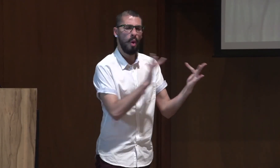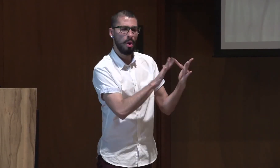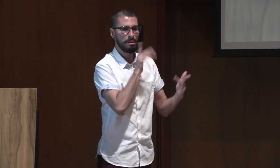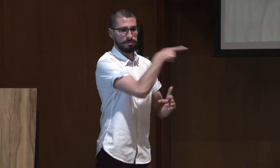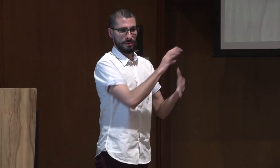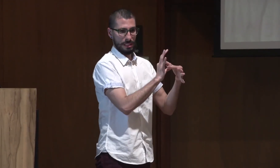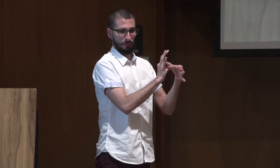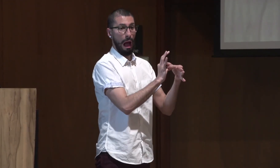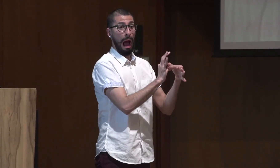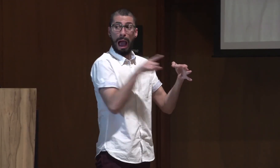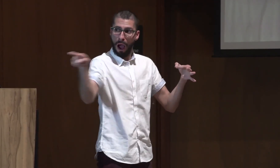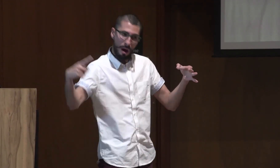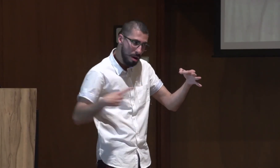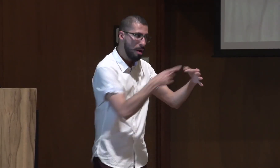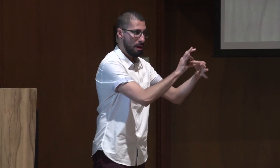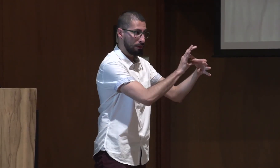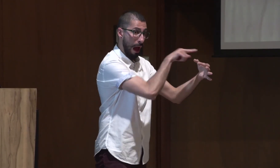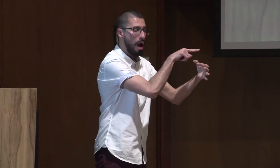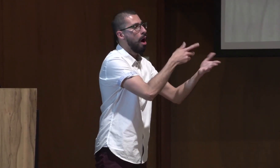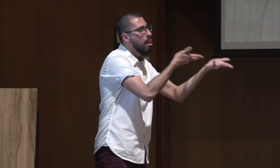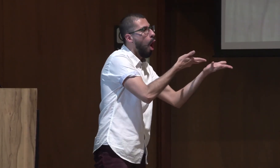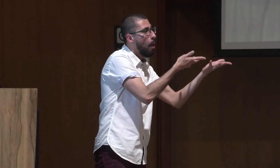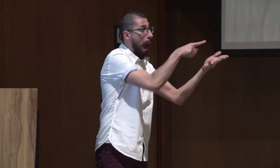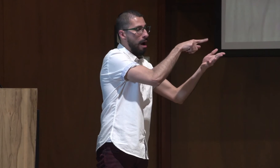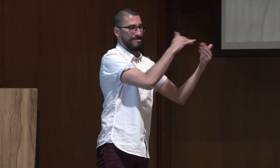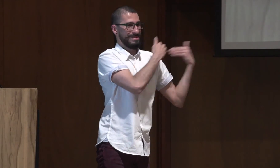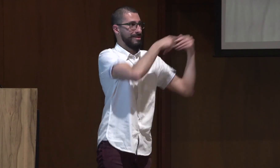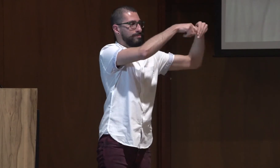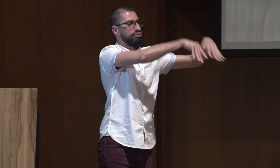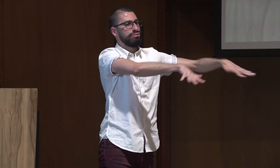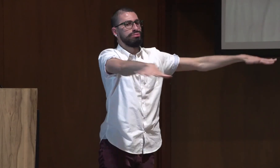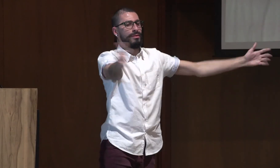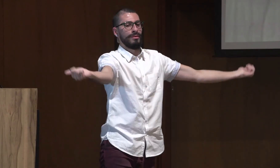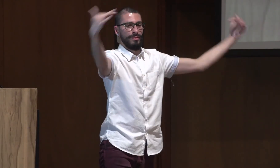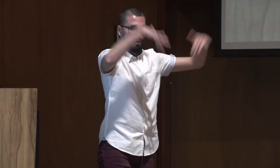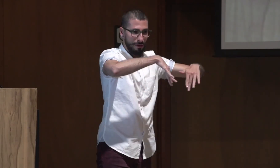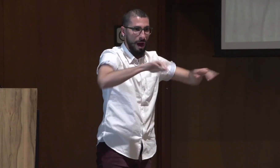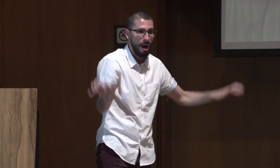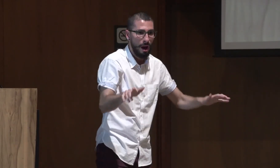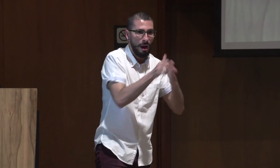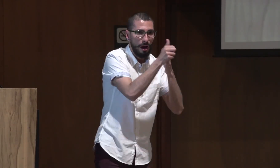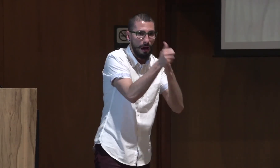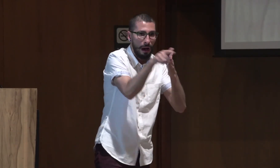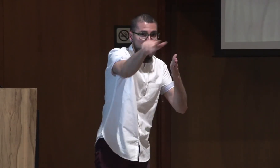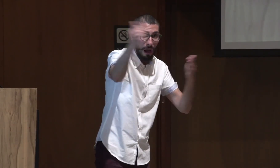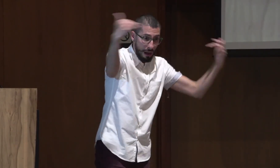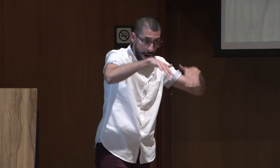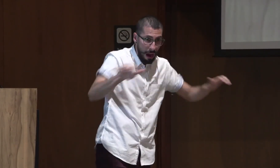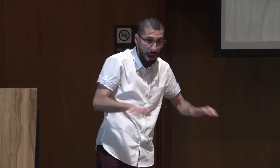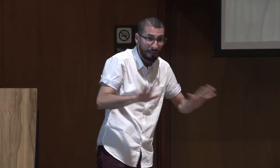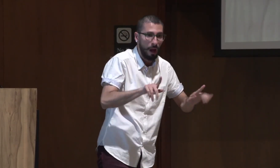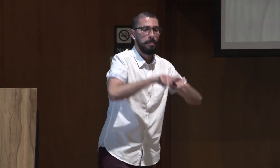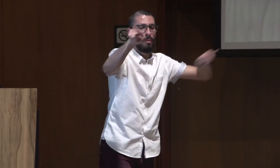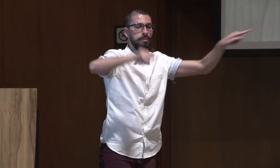espacios, y se puede pensar en cómo, me sugiero yo que pudiéramos pensar en una estrategia para establecer contacto con las asociaciones y que de alguna u otra manera ellos